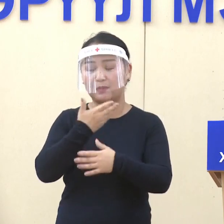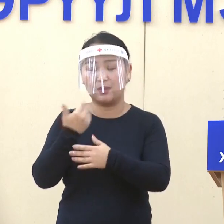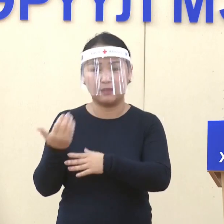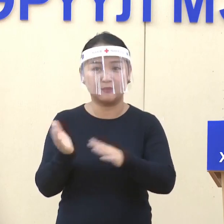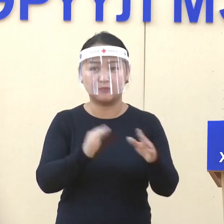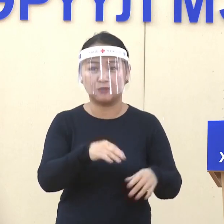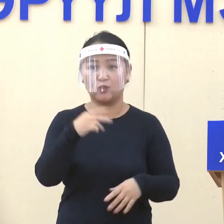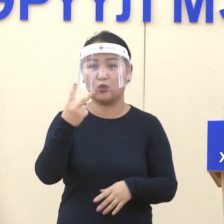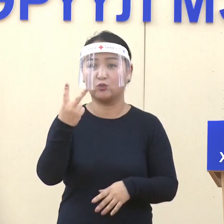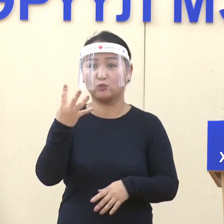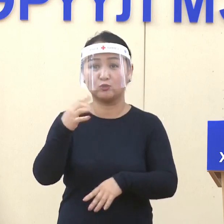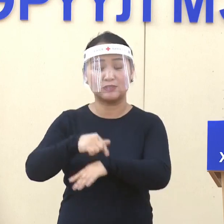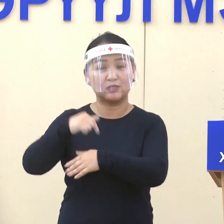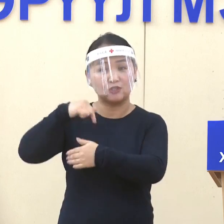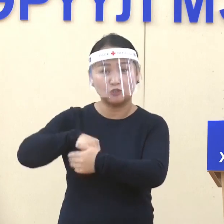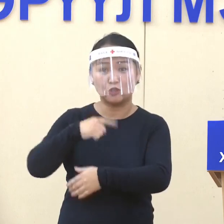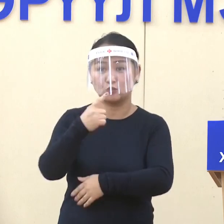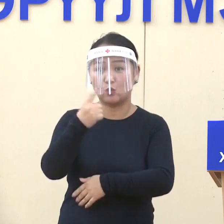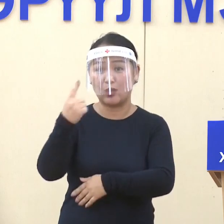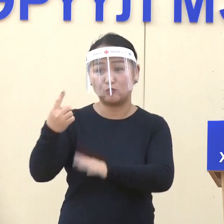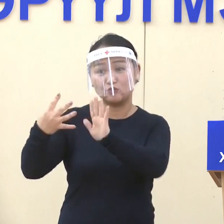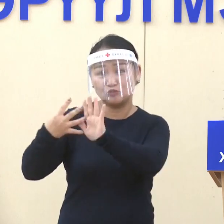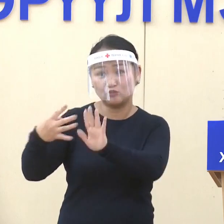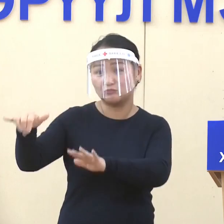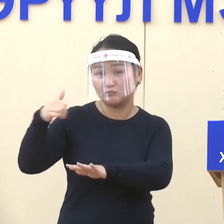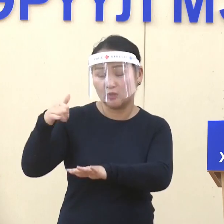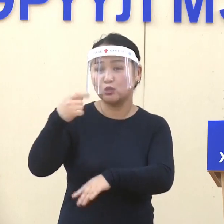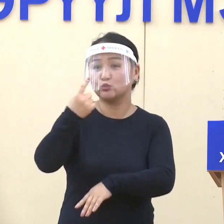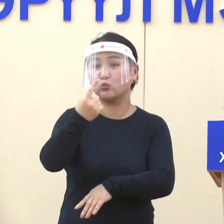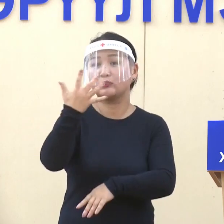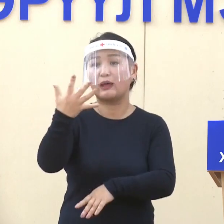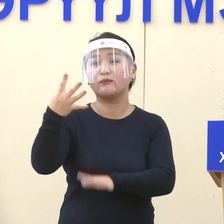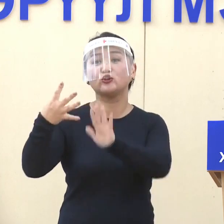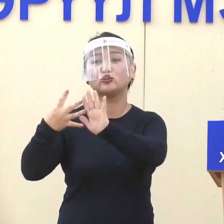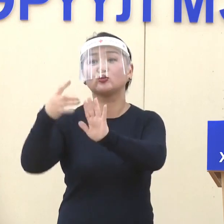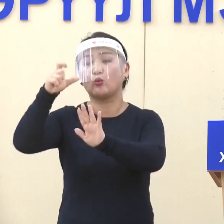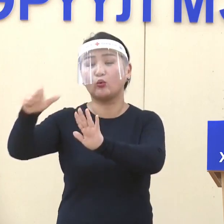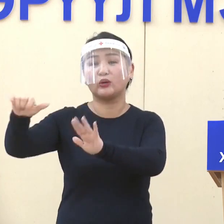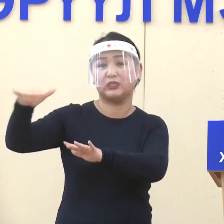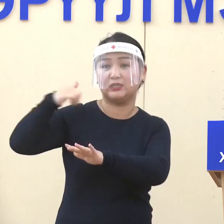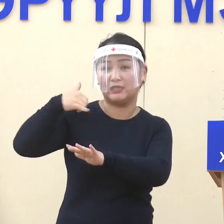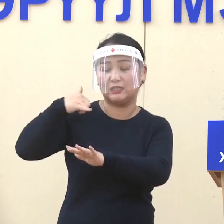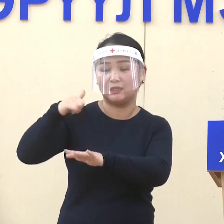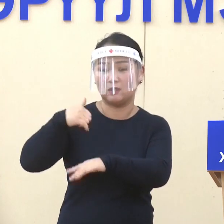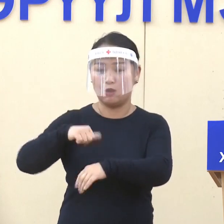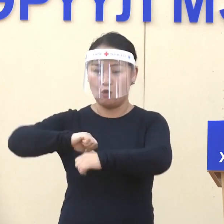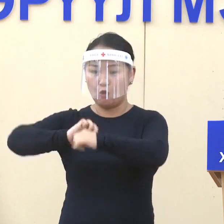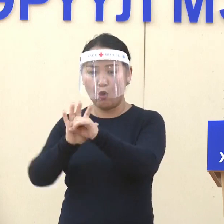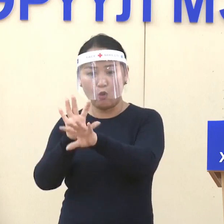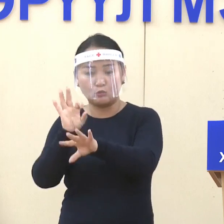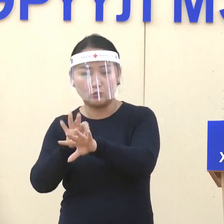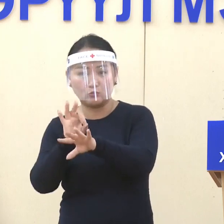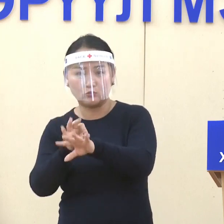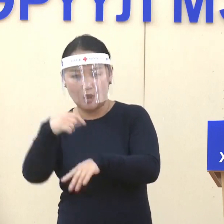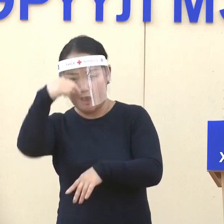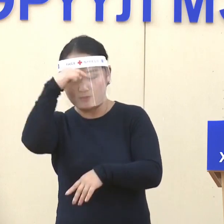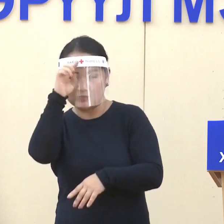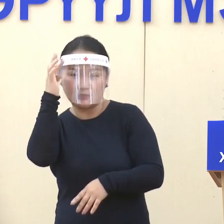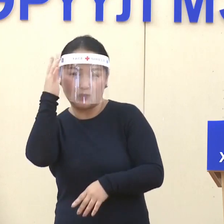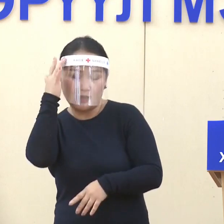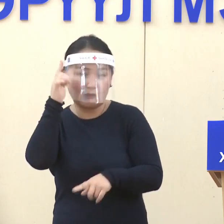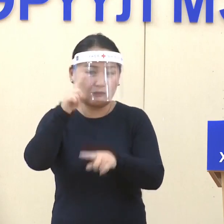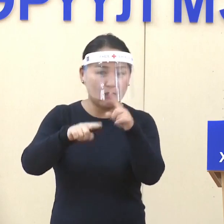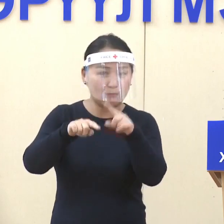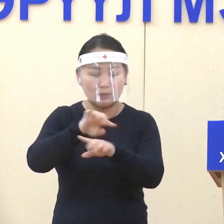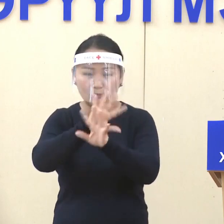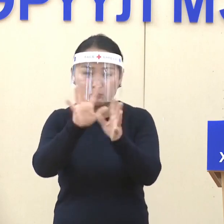хугацаанд 119 тоо дугаартай утсанд 159 дуудлага ирсэн. За энэ нь бол гол төлөв коронавирусын эмнэлзүйн одоо шинж тэмдгийн